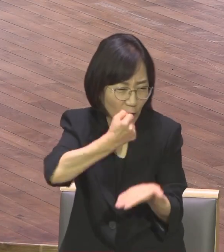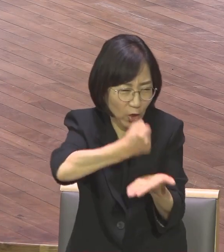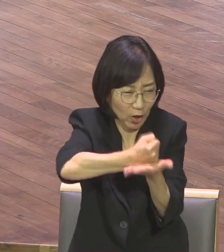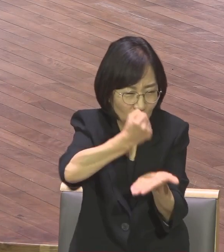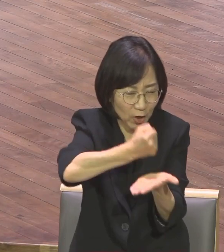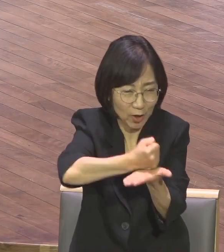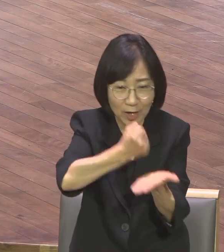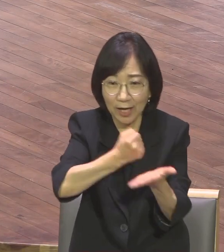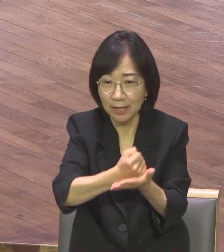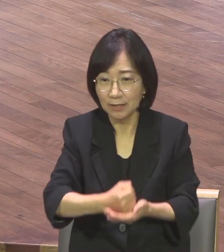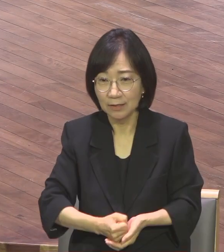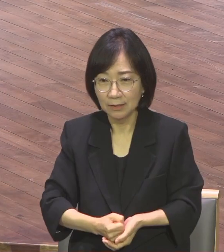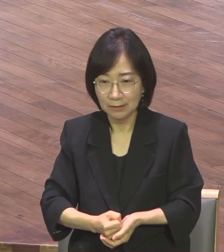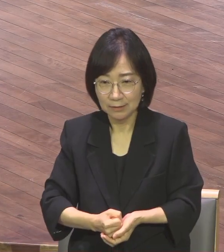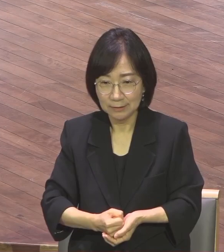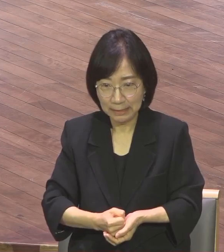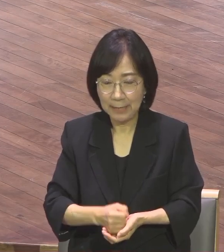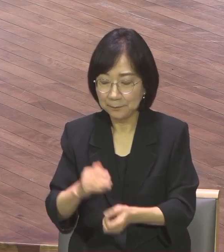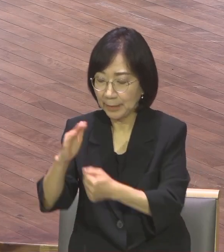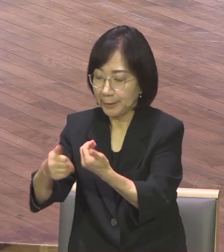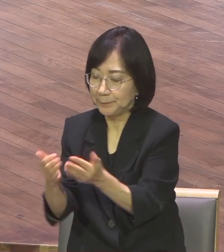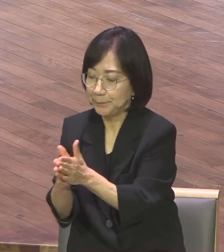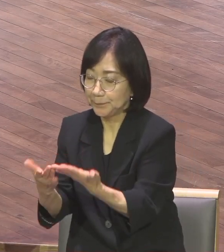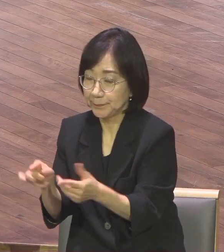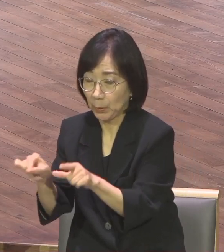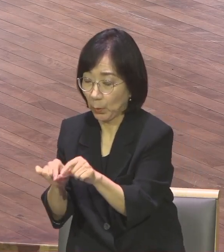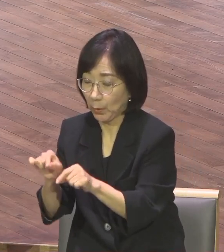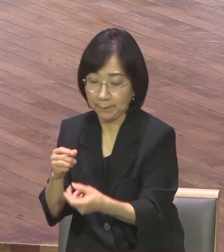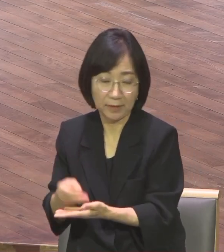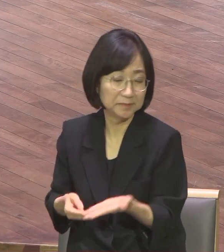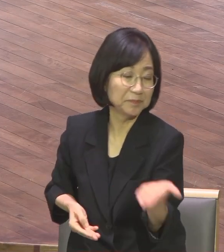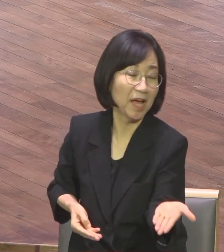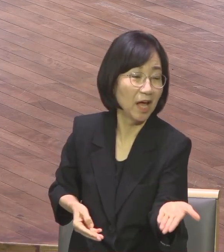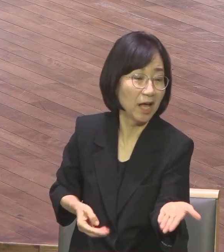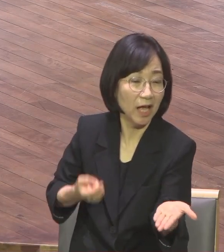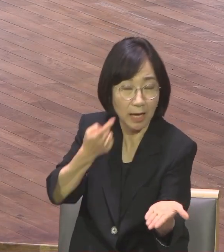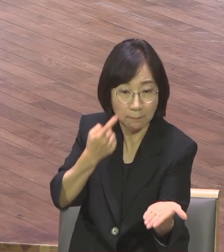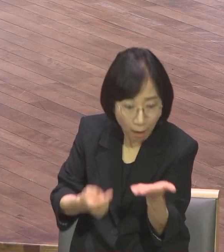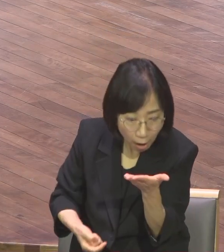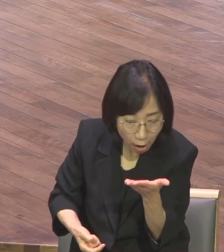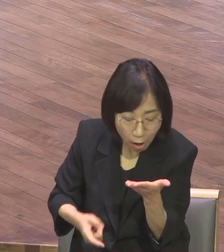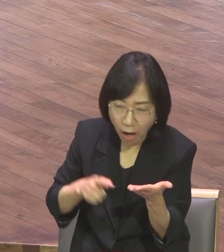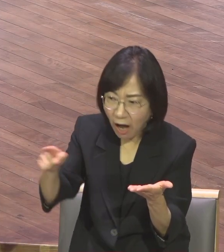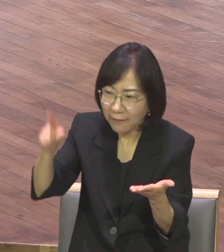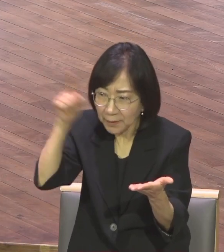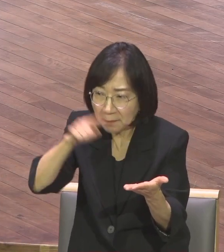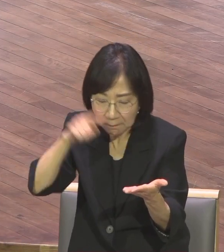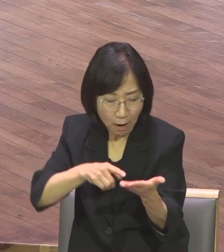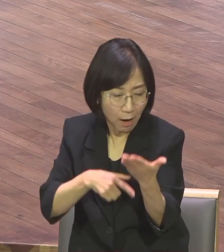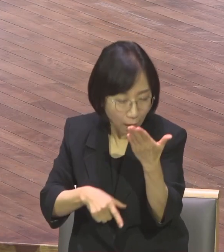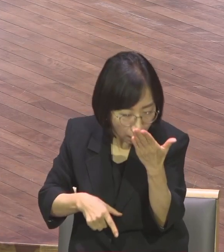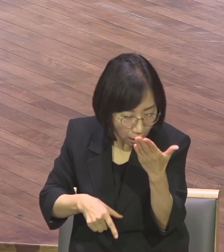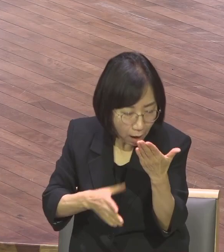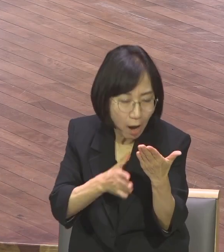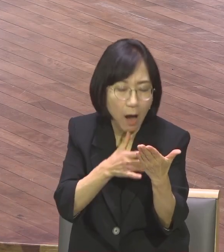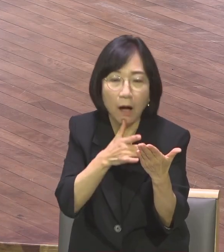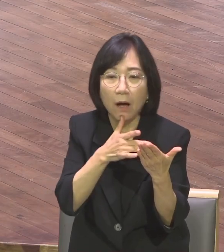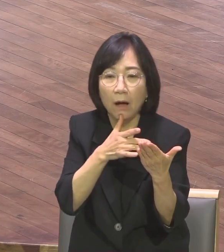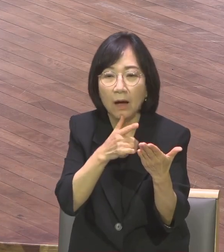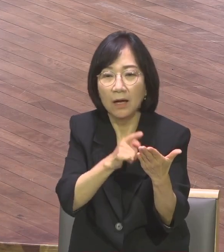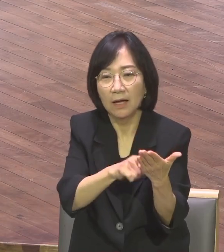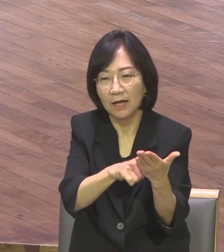다 찍어내놓고 딱 성경 대비해버립니다. 뿅 가버리죠. 그냥 기존 교회 신자들이 대부분이잖아요.